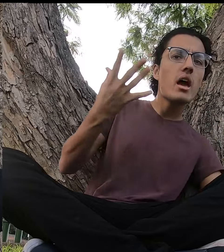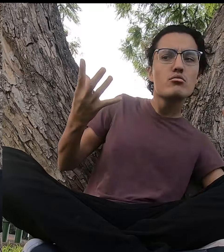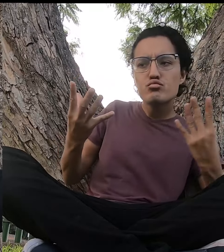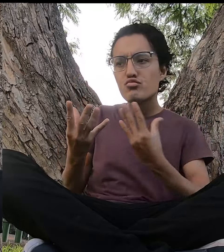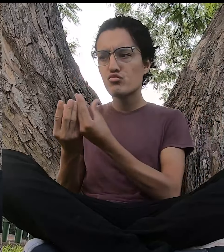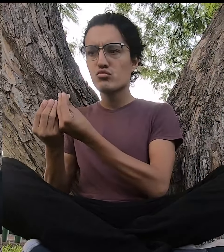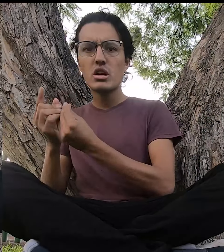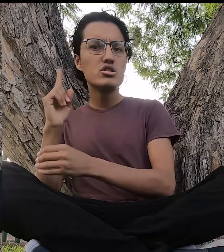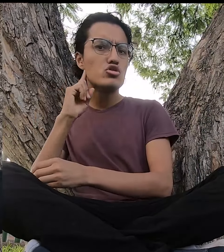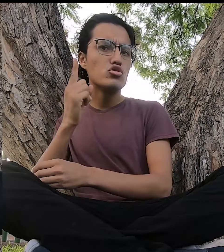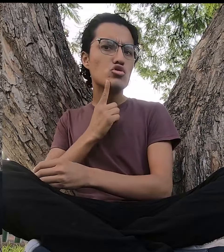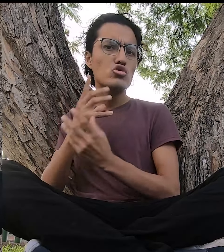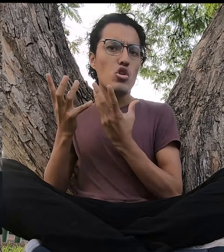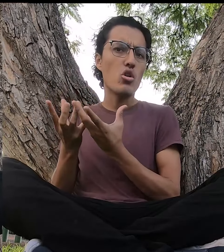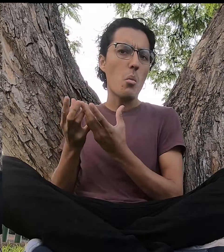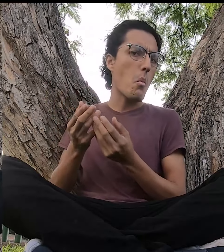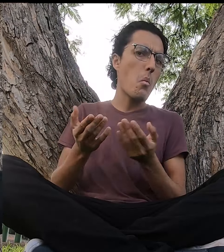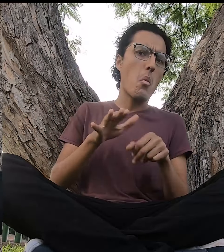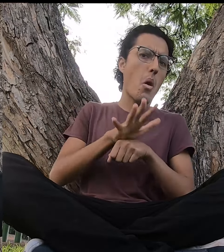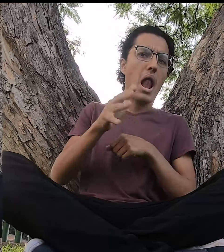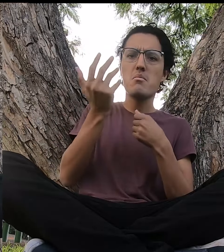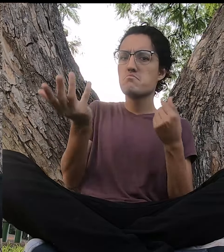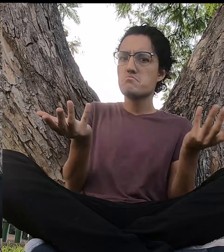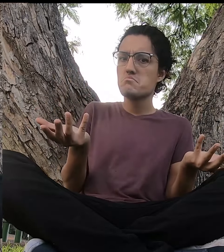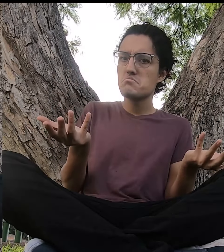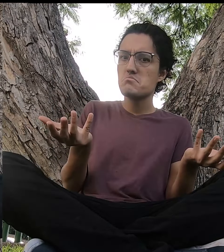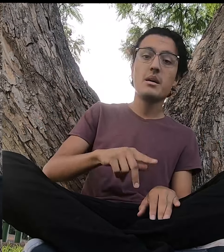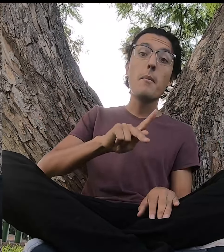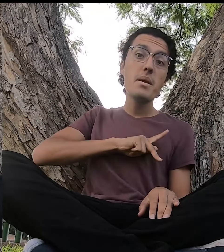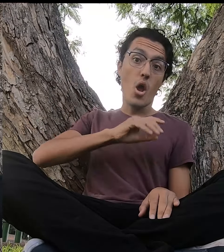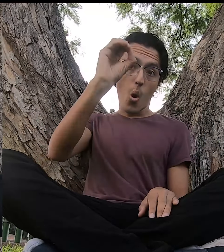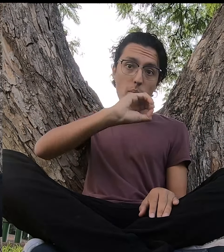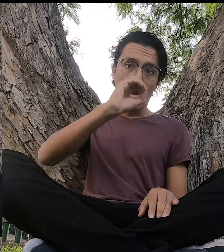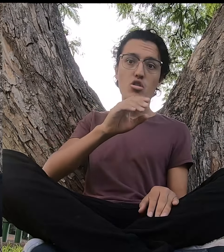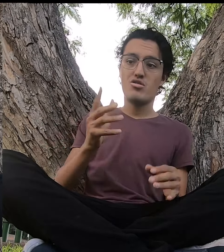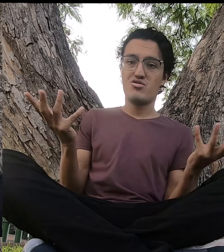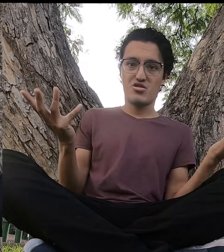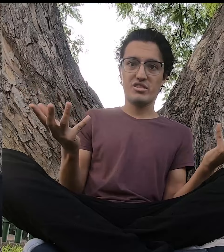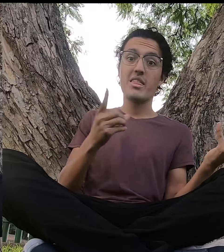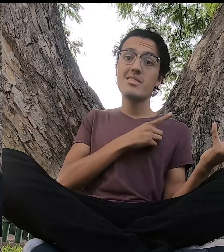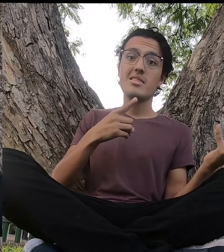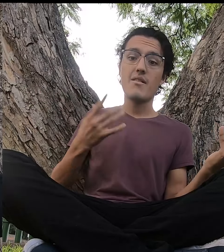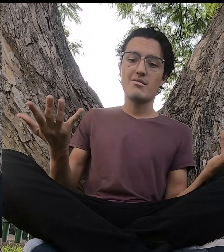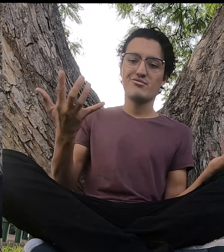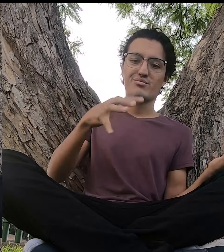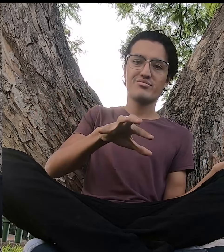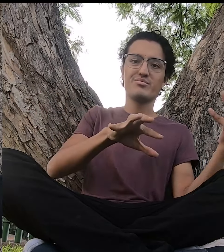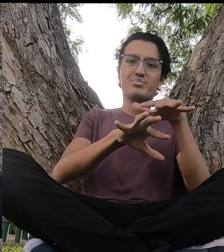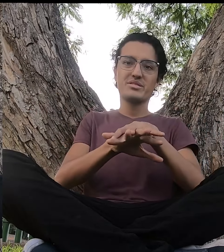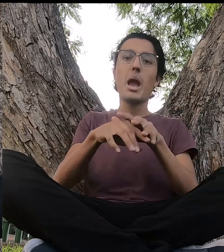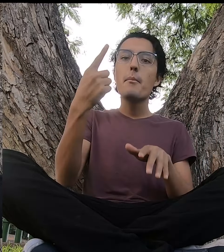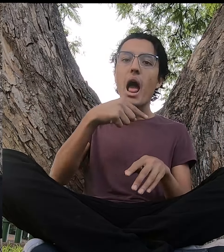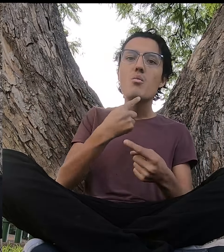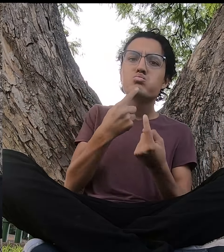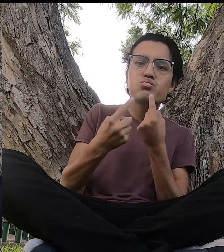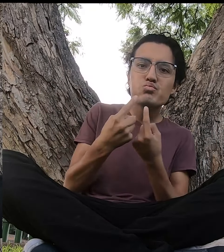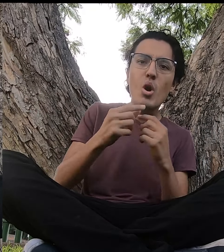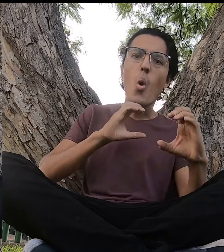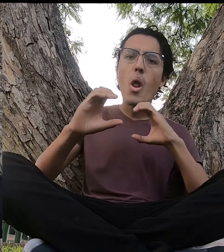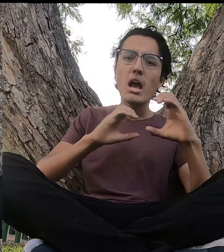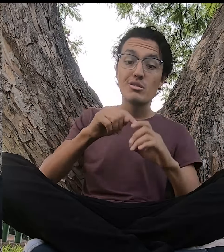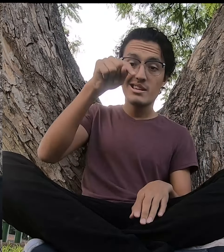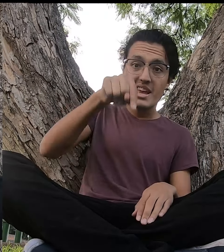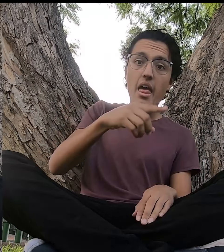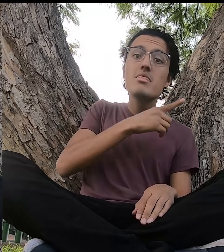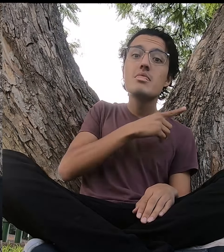personas oyentes deben adaptarse al mundo de las personas sordas? En mi opinión personal, yo creo que ambos deben de convivir y